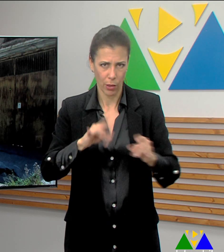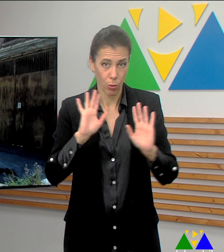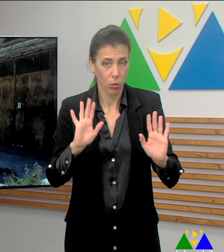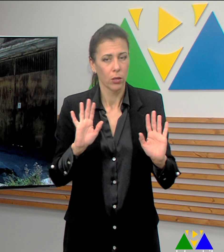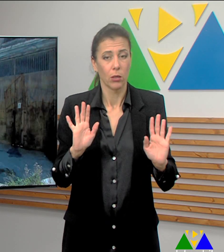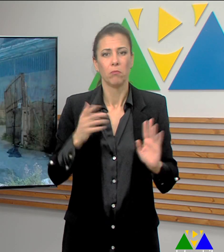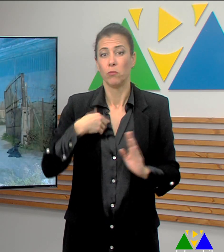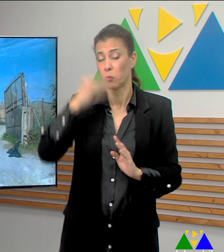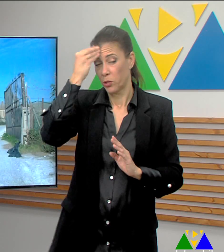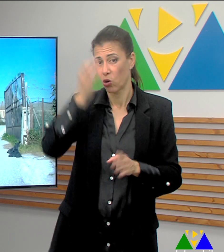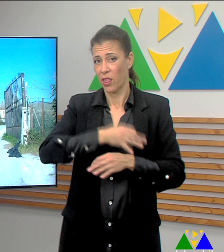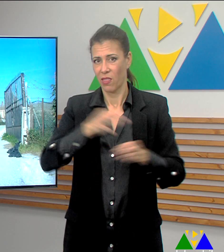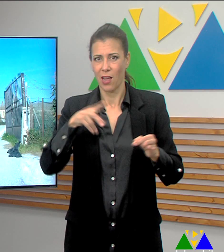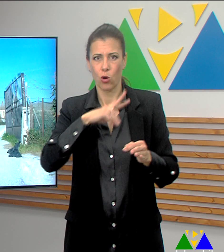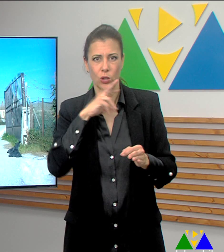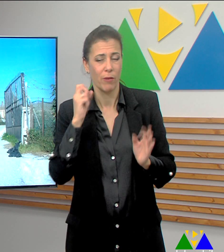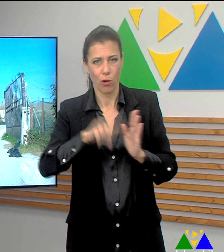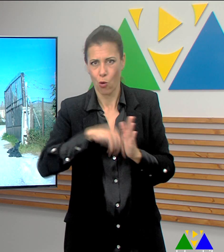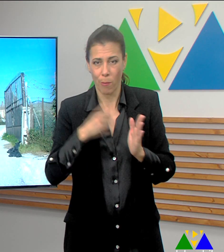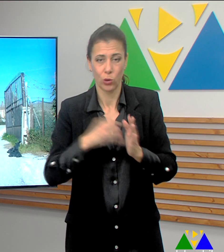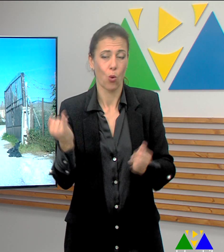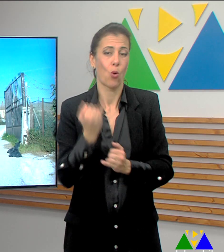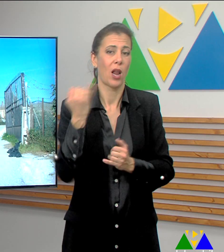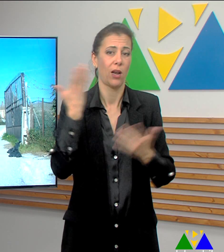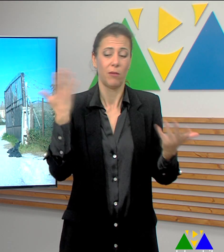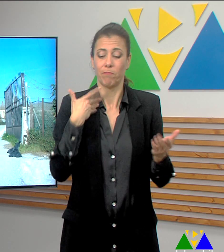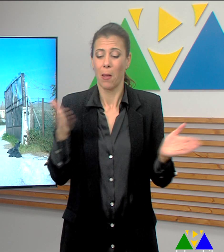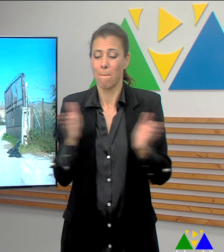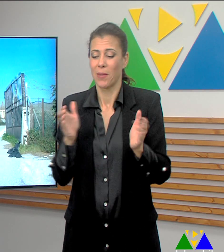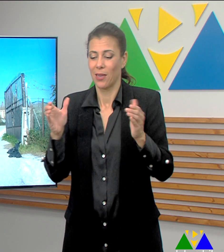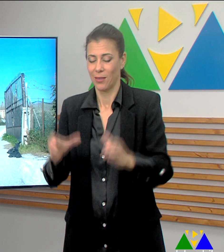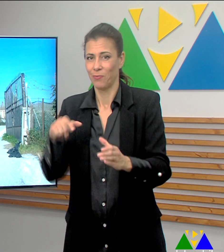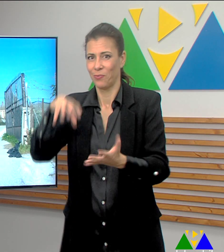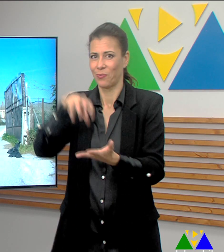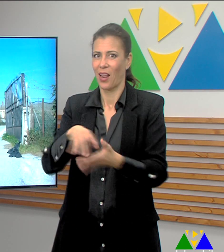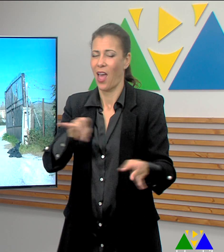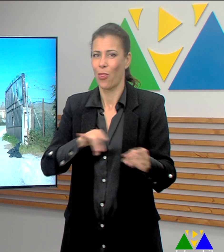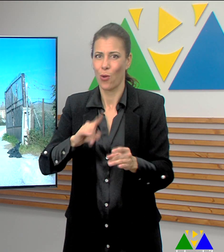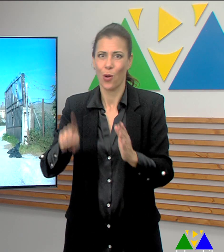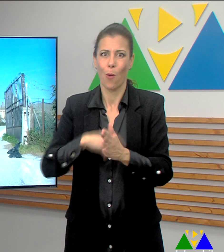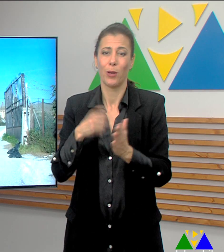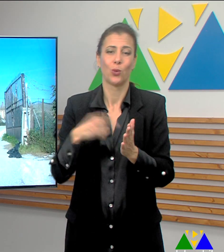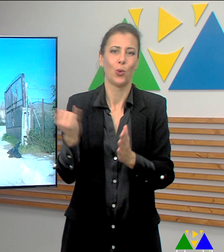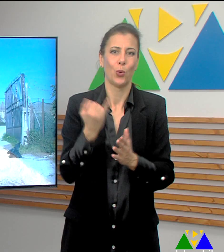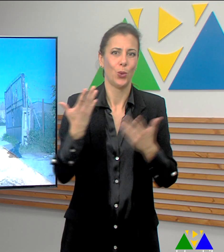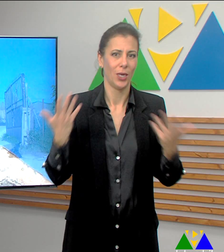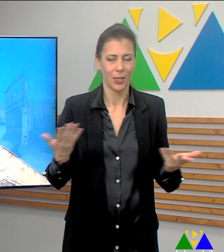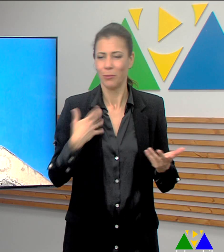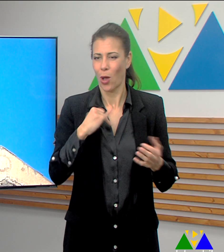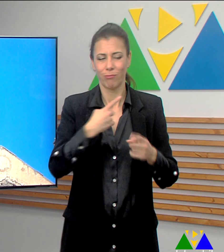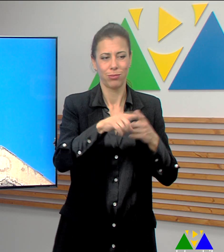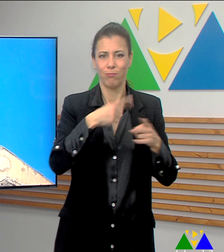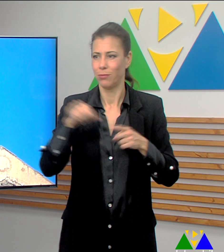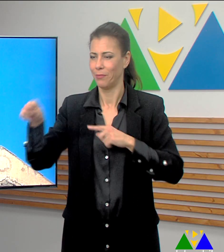esto hubiera sido ideal que se hubiera conservado completa, porque hubiéramos tenido en un pequeño espacio una fábrica de azúcar completa, pequeño museito terminado, ¿no? Todas